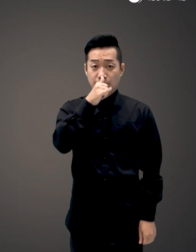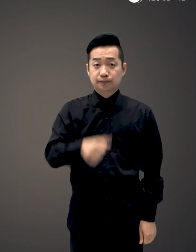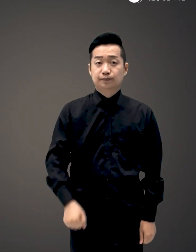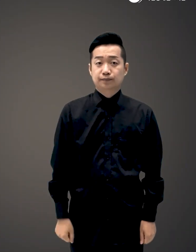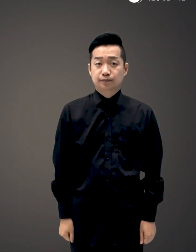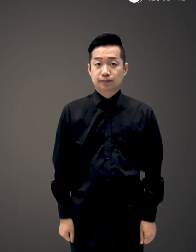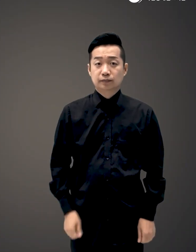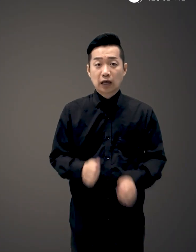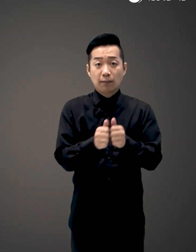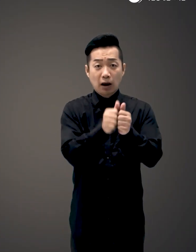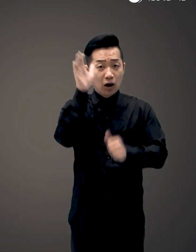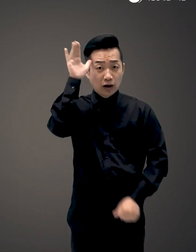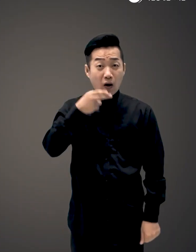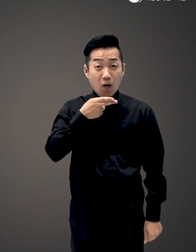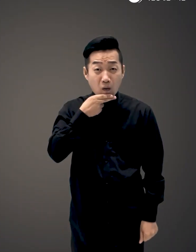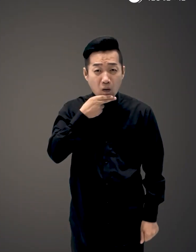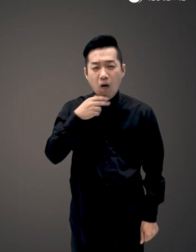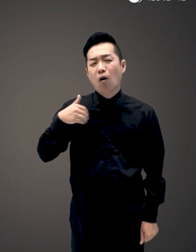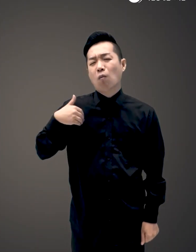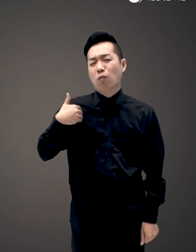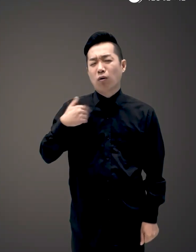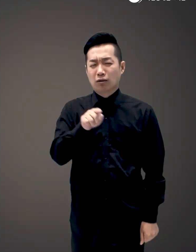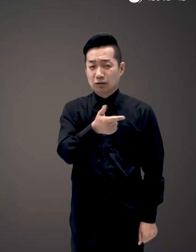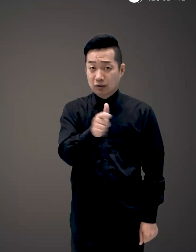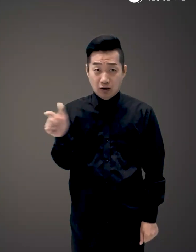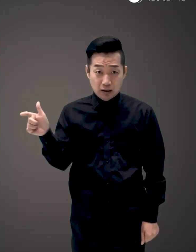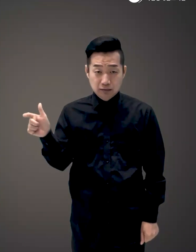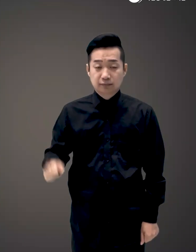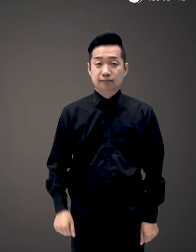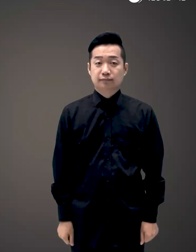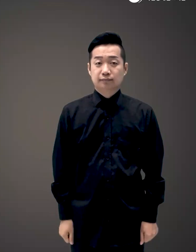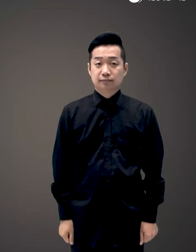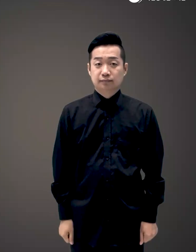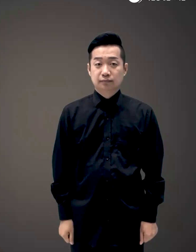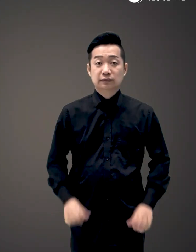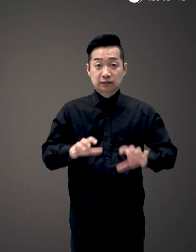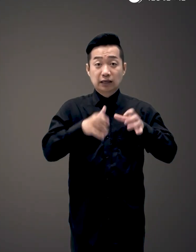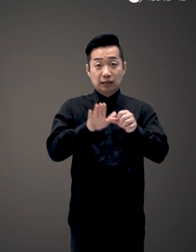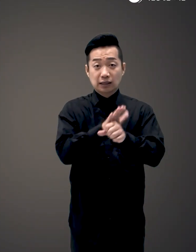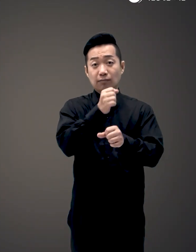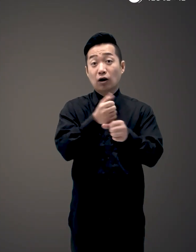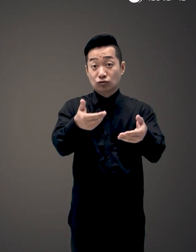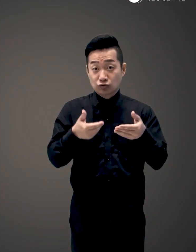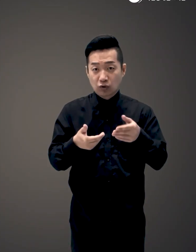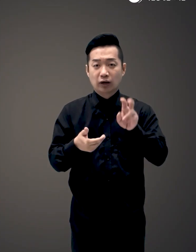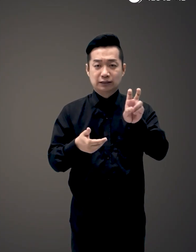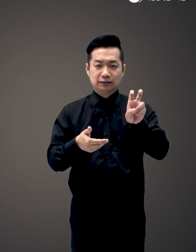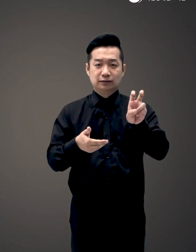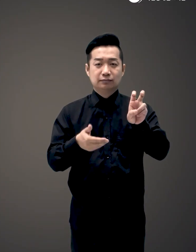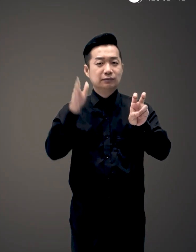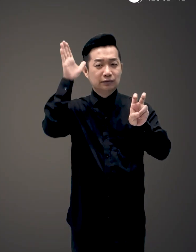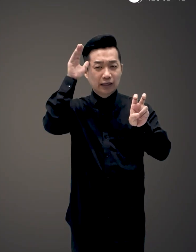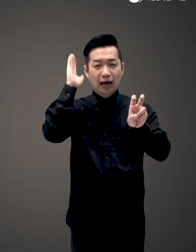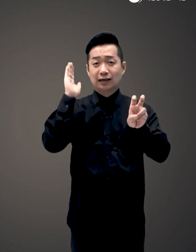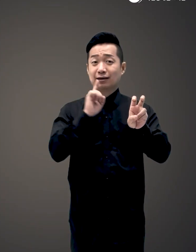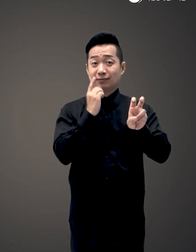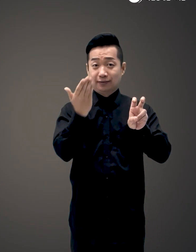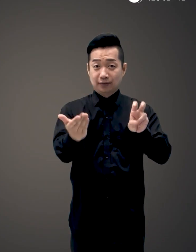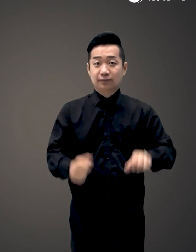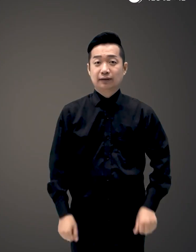합니다. 반려견이 없었더라면 미처 알지 못했을 것들. 세상을 사랑하게 만들어준 20가지 반려견